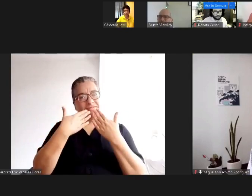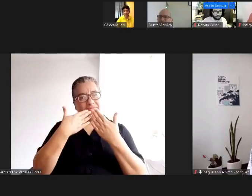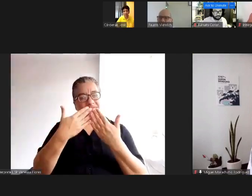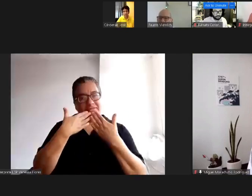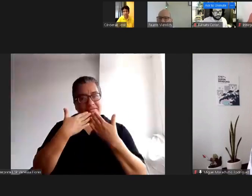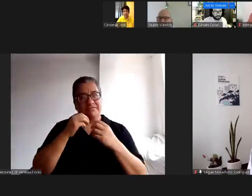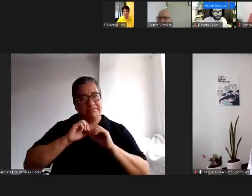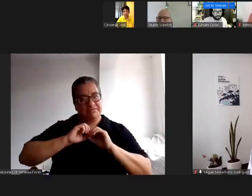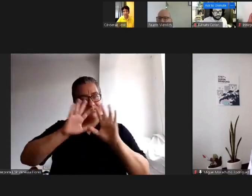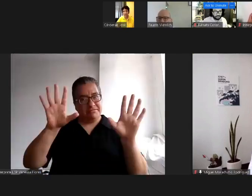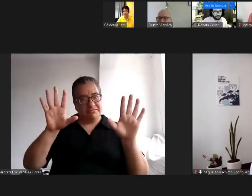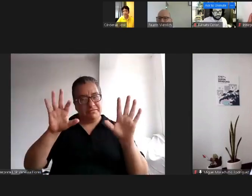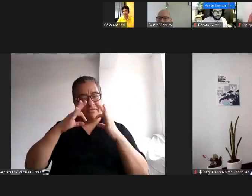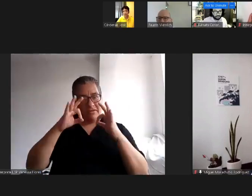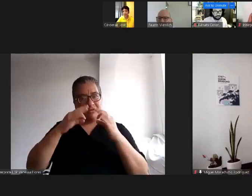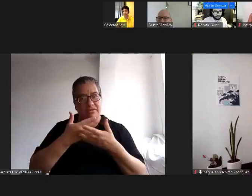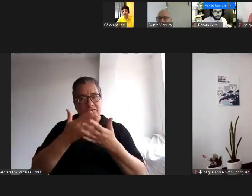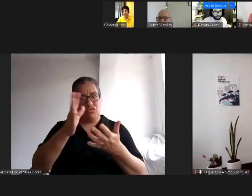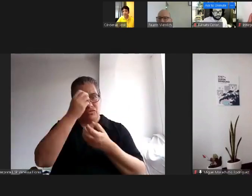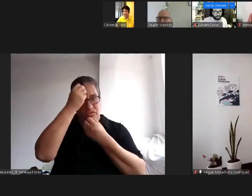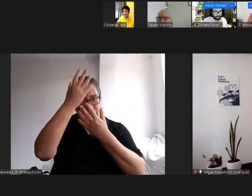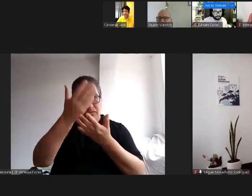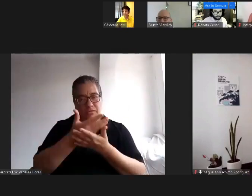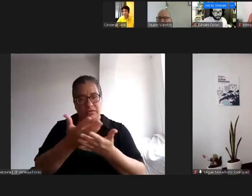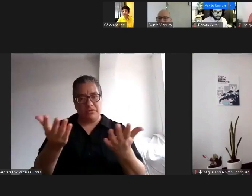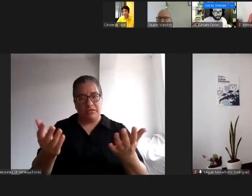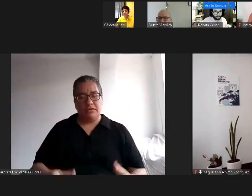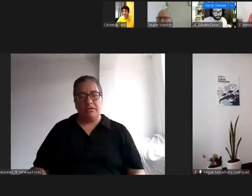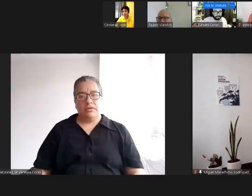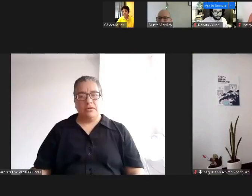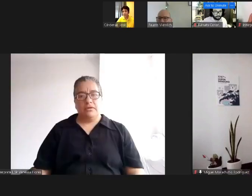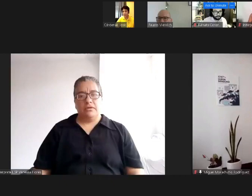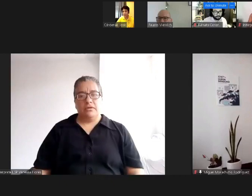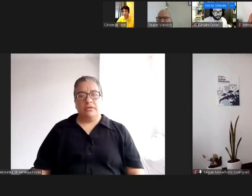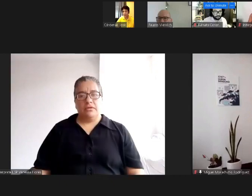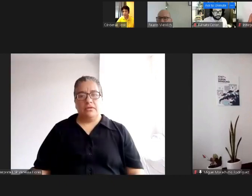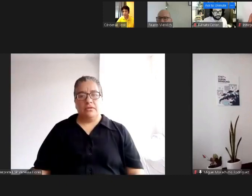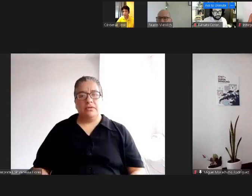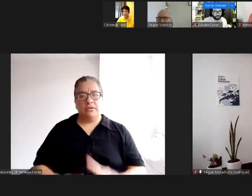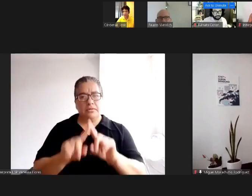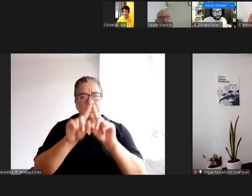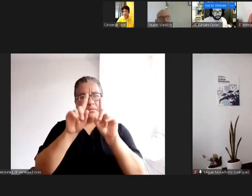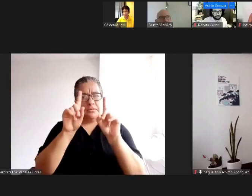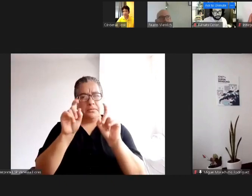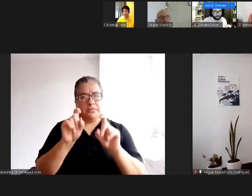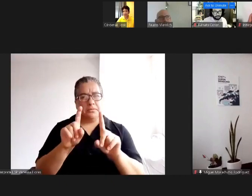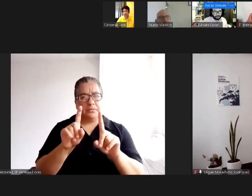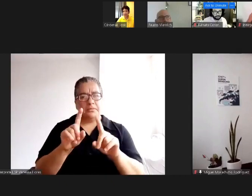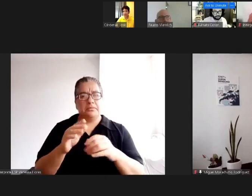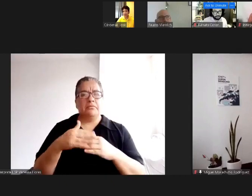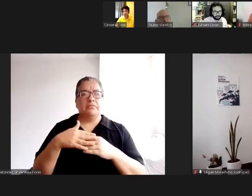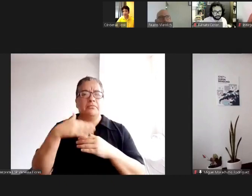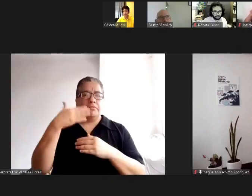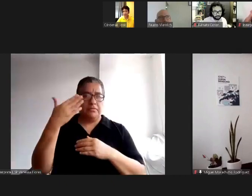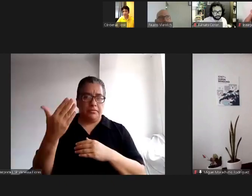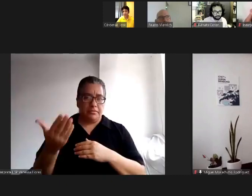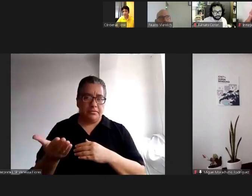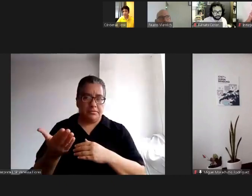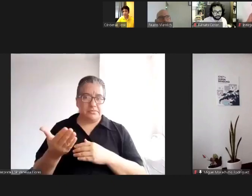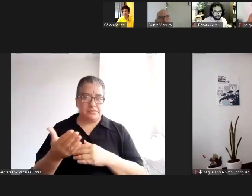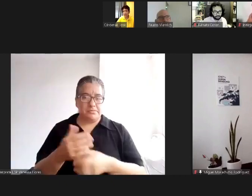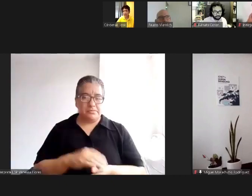redes sociales esa información. Hay una, bueno, creo que es una pregunta que no viene al caso, más bien la vamos a trasladar